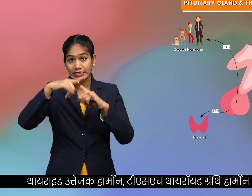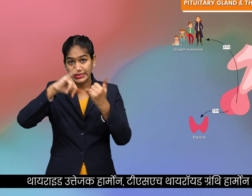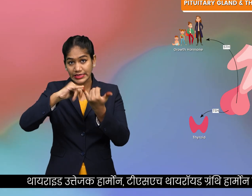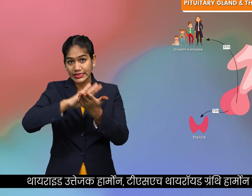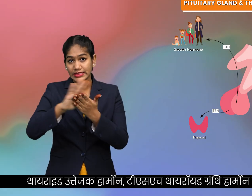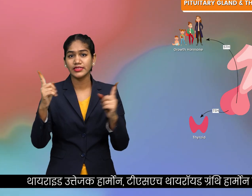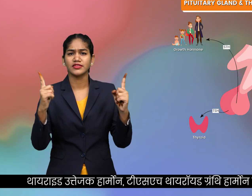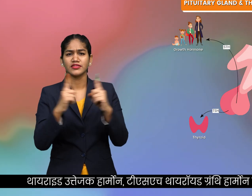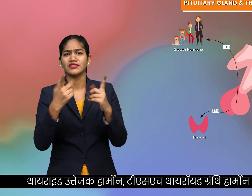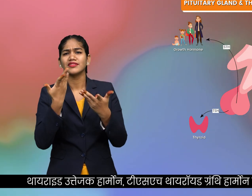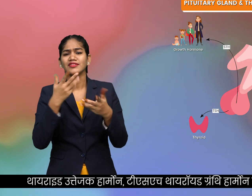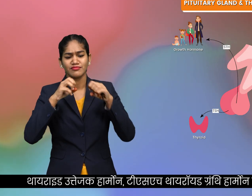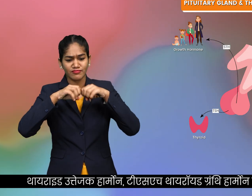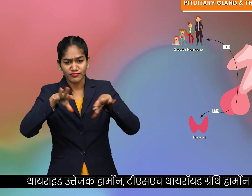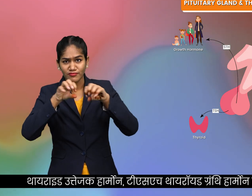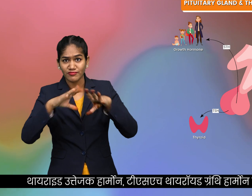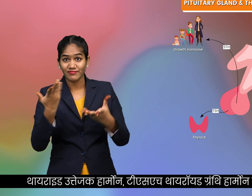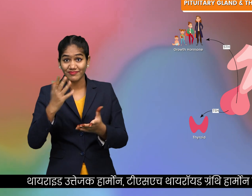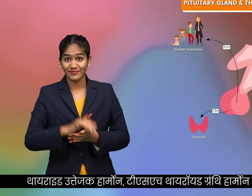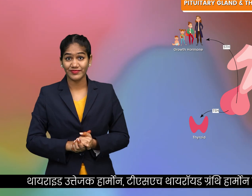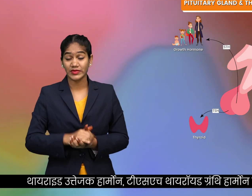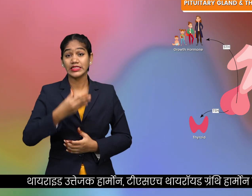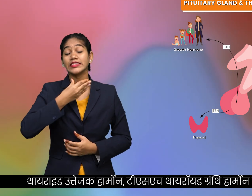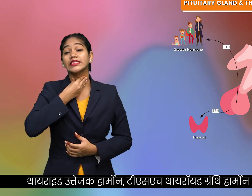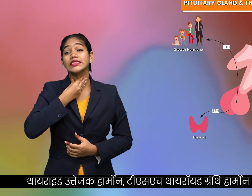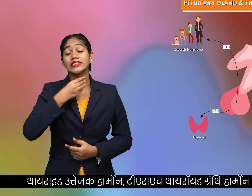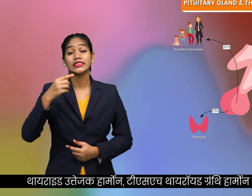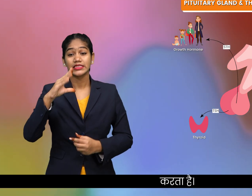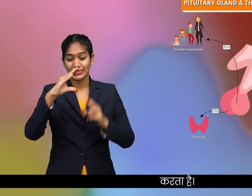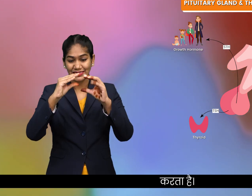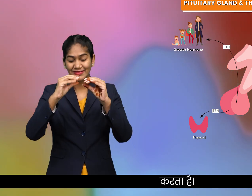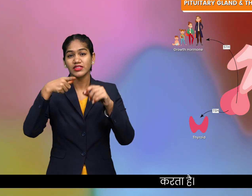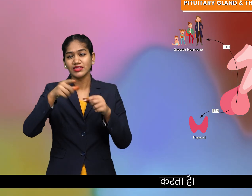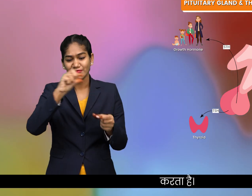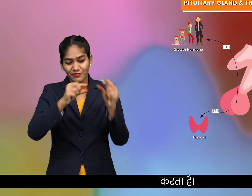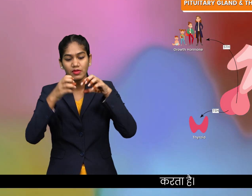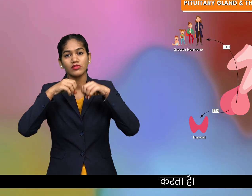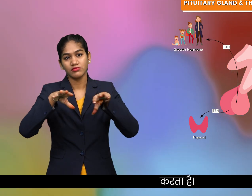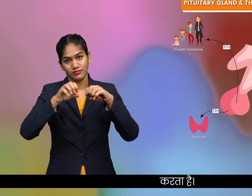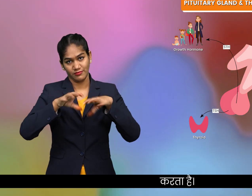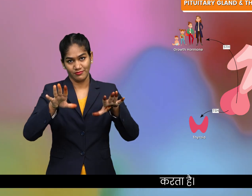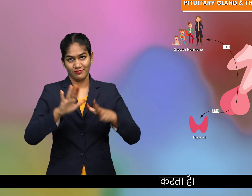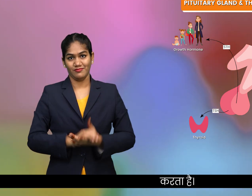थायराइड ग्रंथि हार्मोन के स्त्राव को उत्तेजित करते हैं।